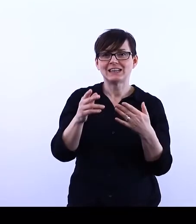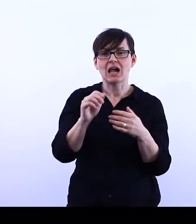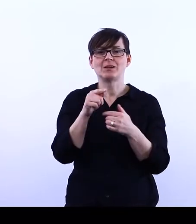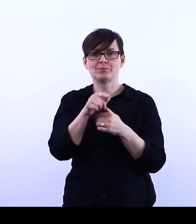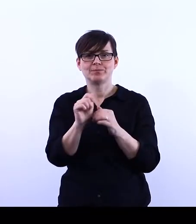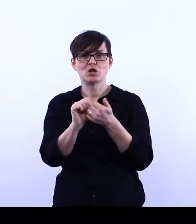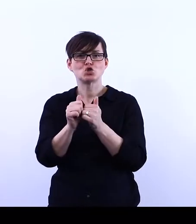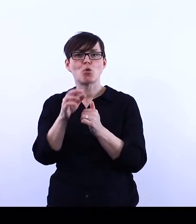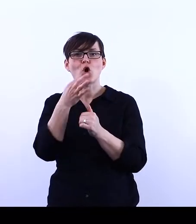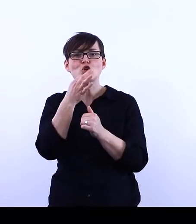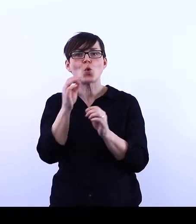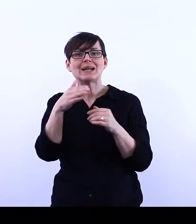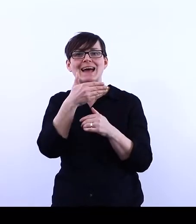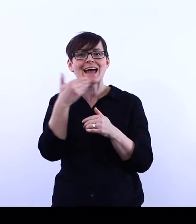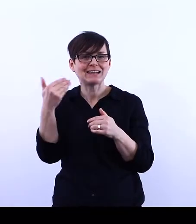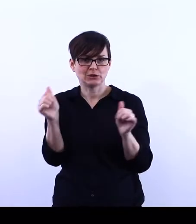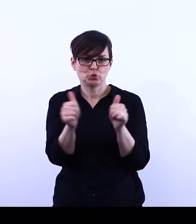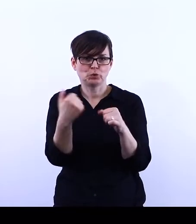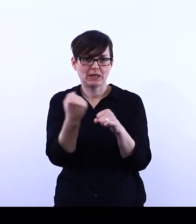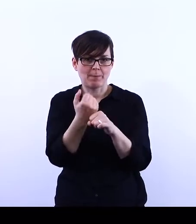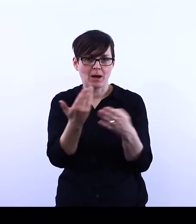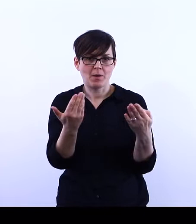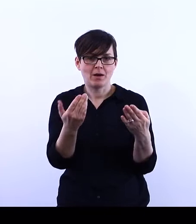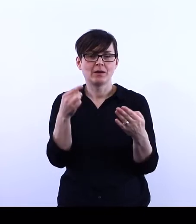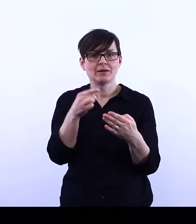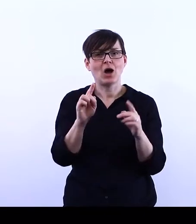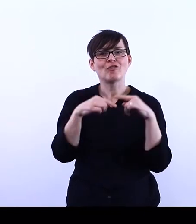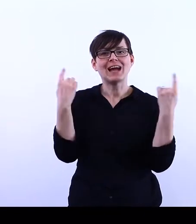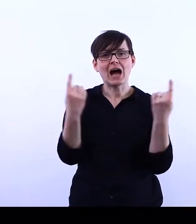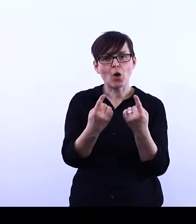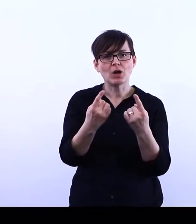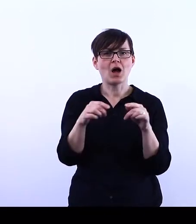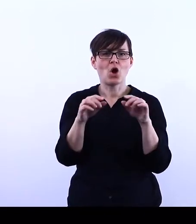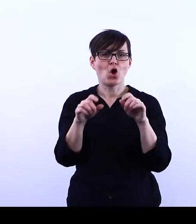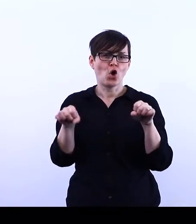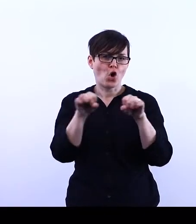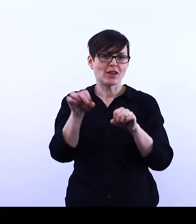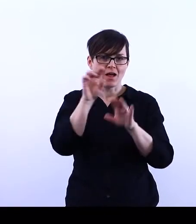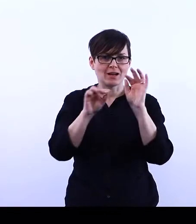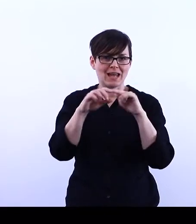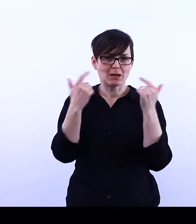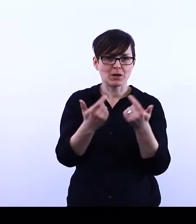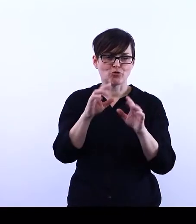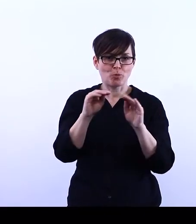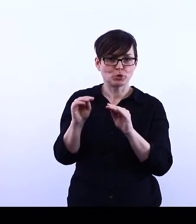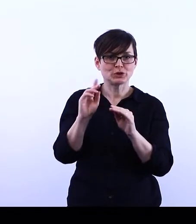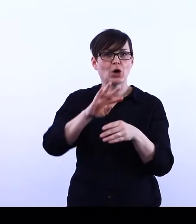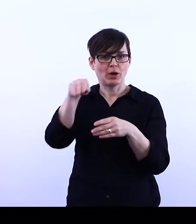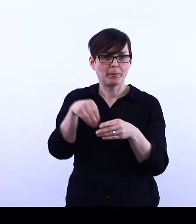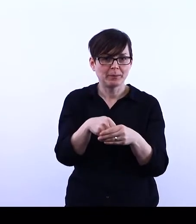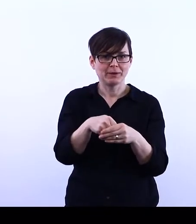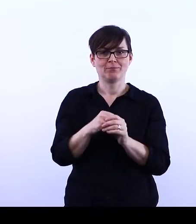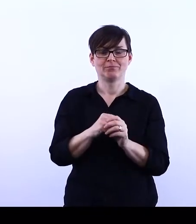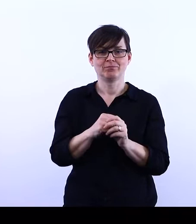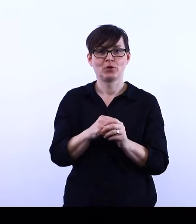arbeiten und dort auch ihre Aula-Online-Lernplattform nutzen, implementieren und gleichzeitig immer